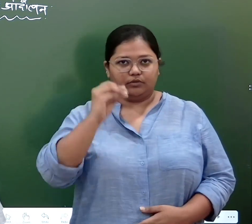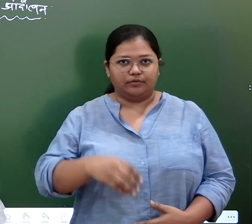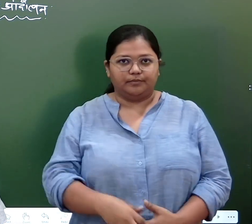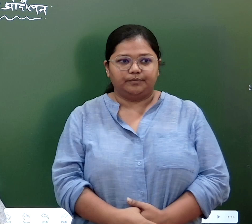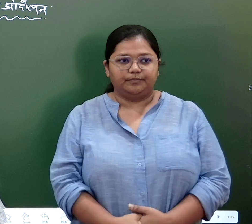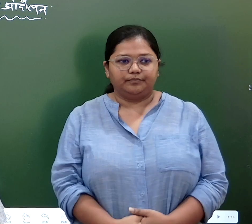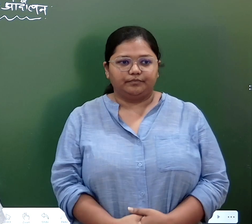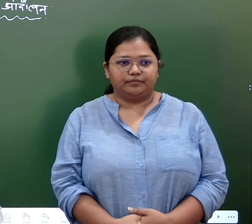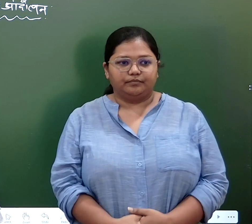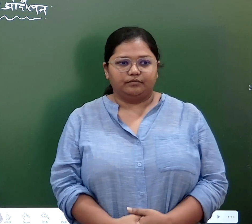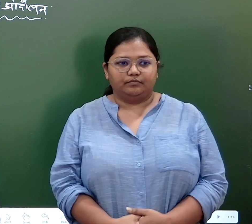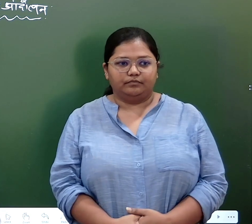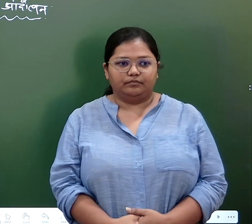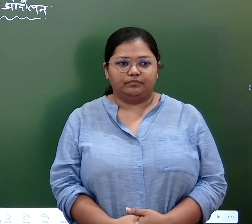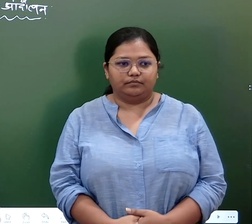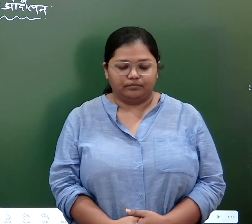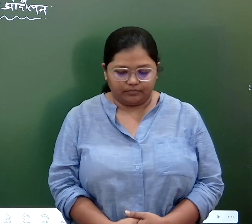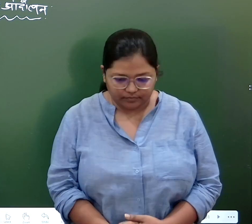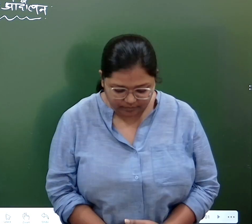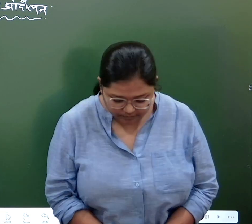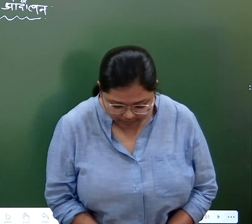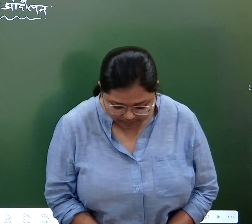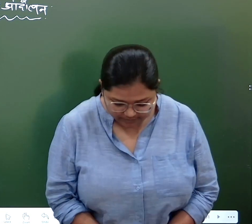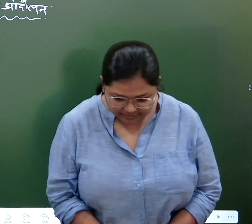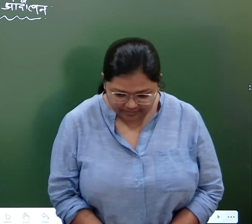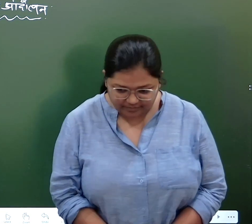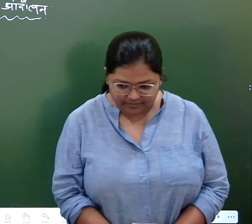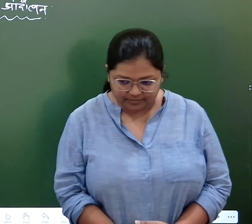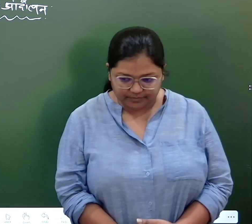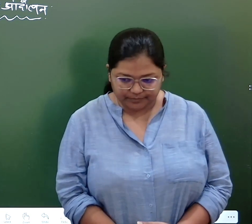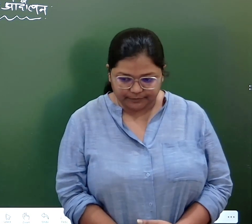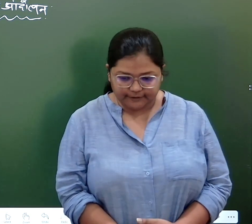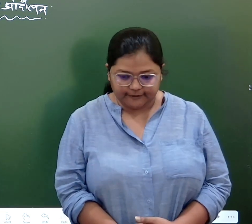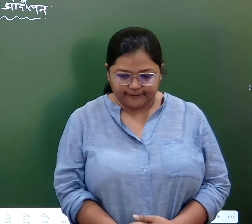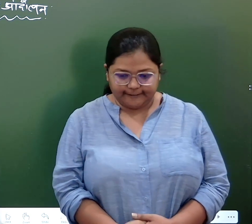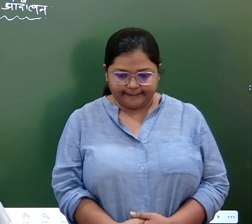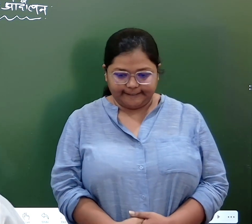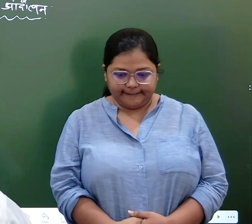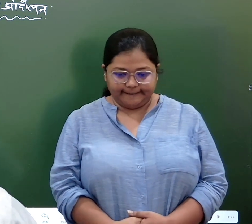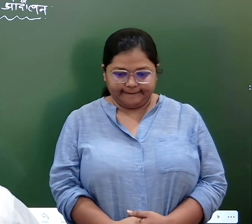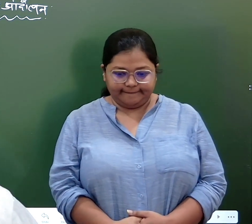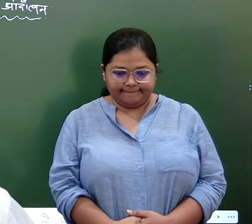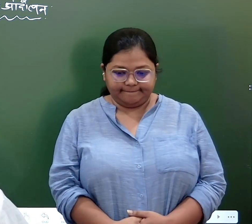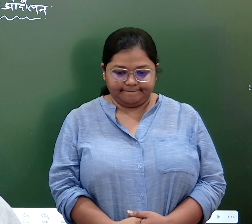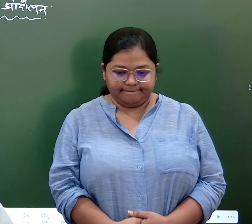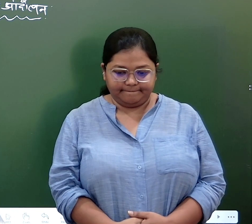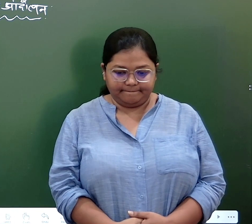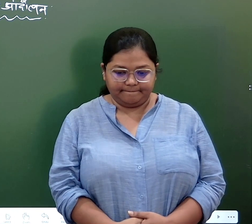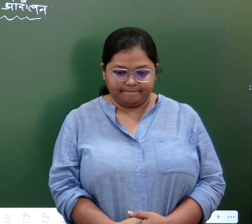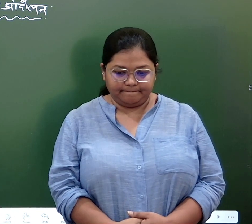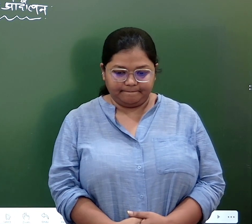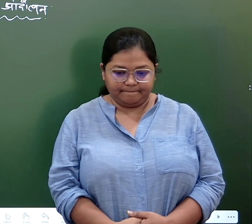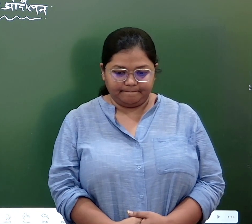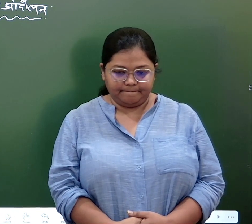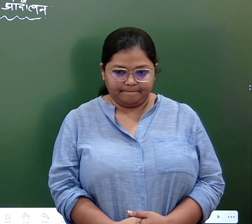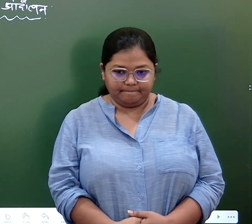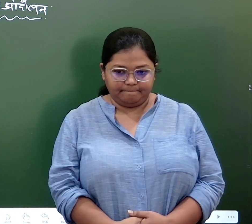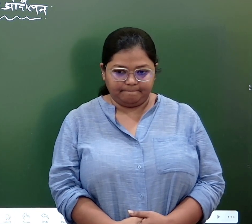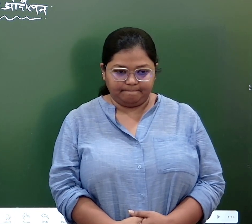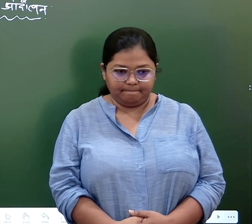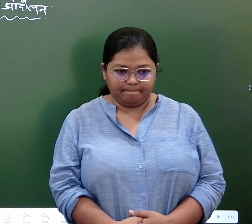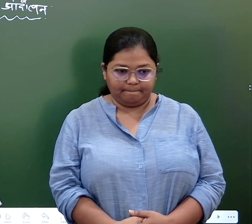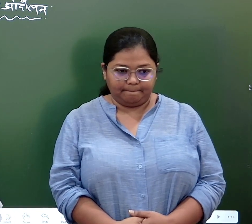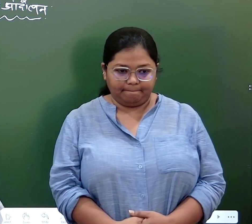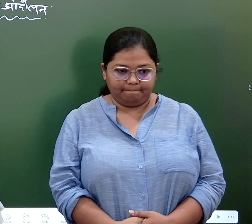में, मध्यकालीन भारत में धार्मिक जो है वो धार्मिक जीवन का, धार्मिक जीवन के क्षेत्र में, है